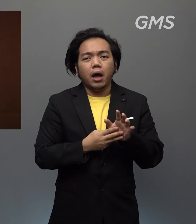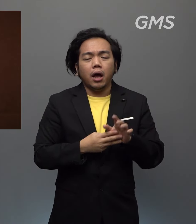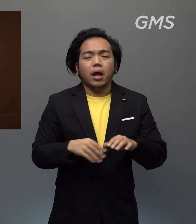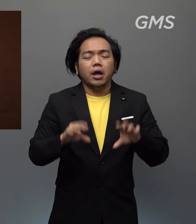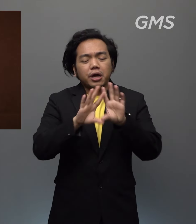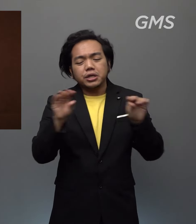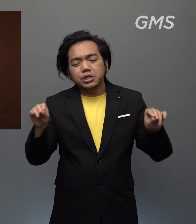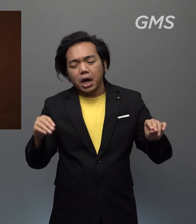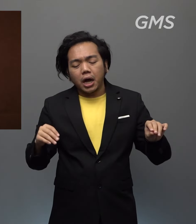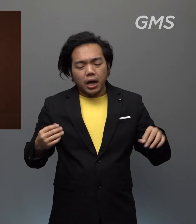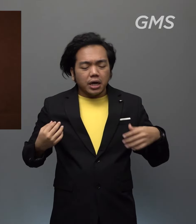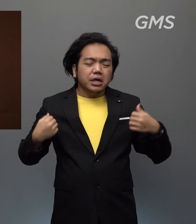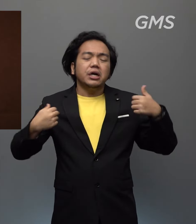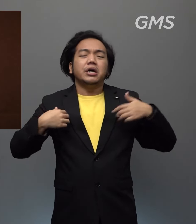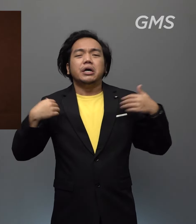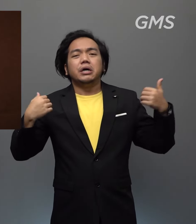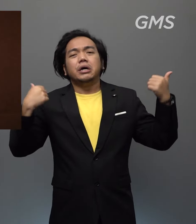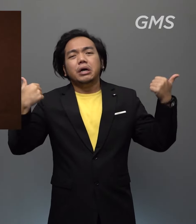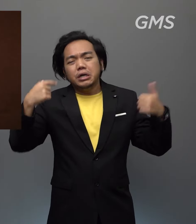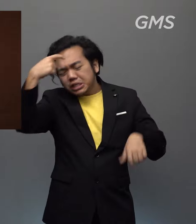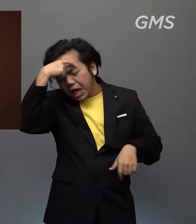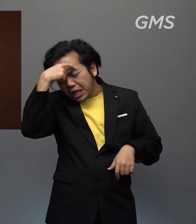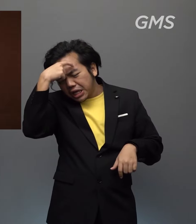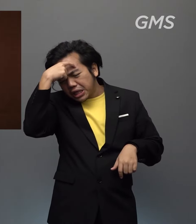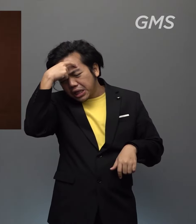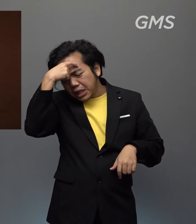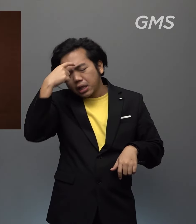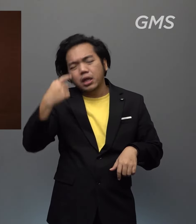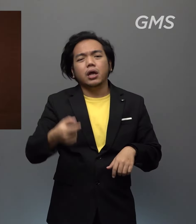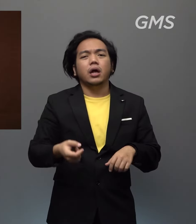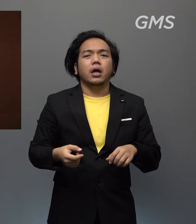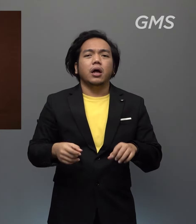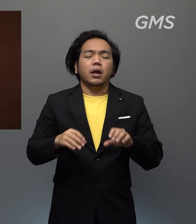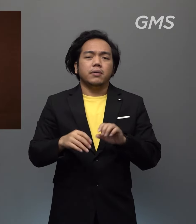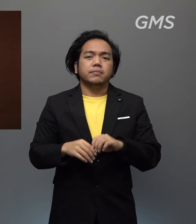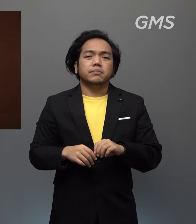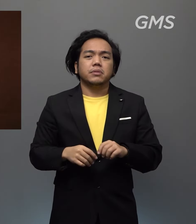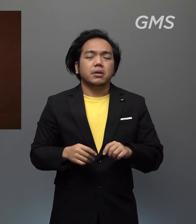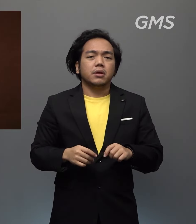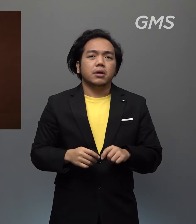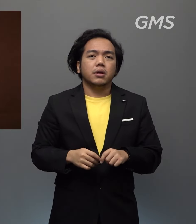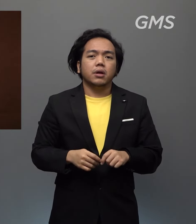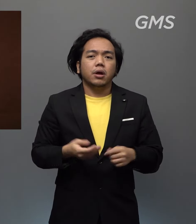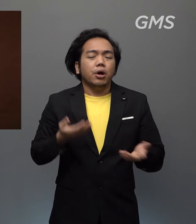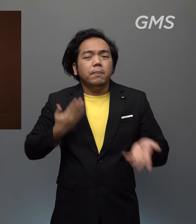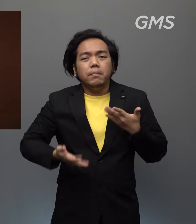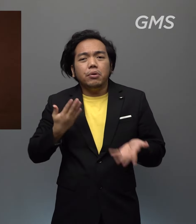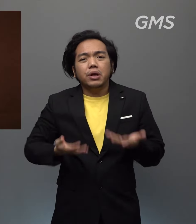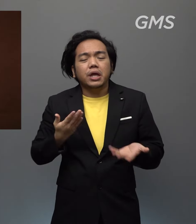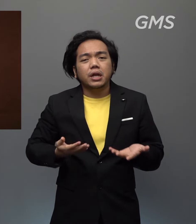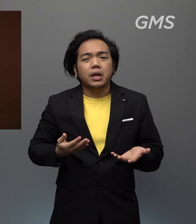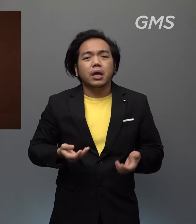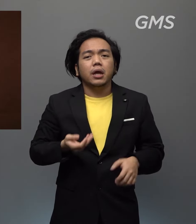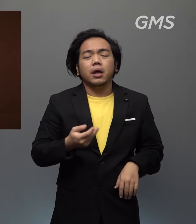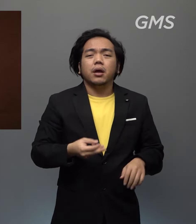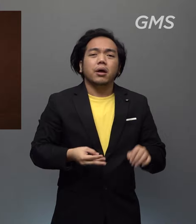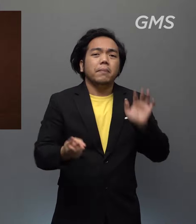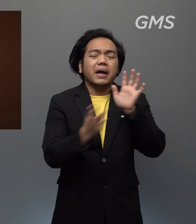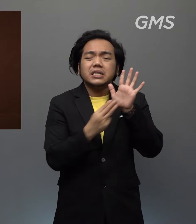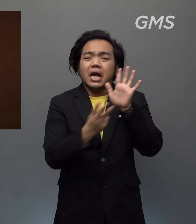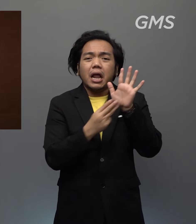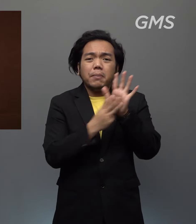itu kesehatan, keuangan kita, karir, pekerjaan. Mungkin pergumulan-pergumulan tiba-tiba